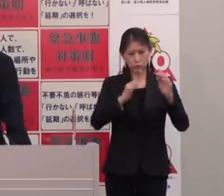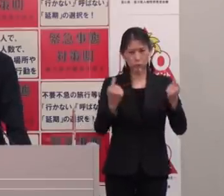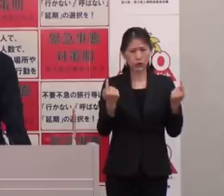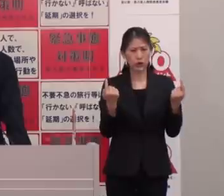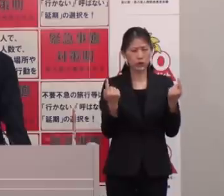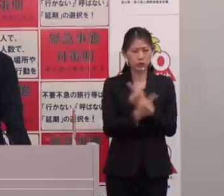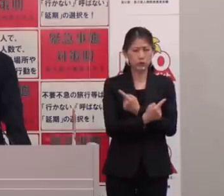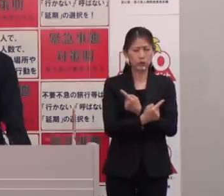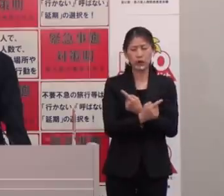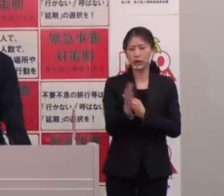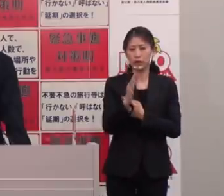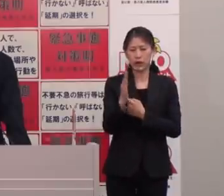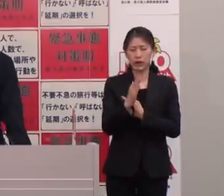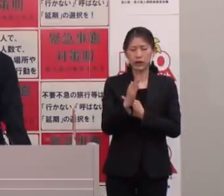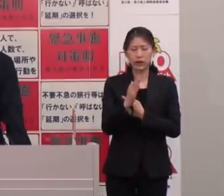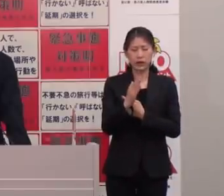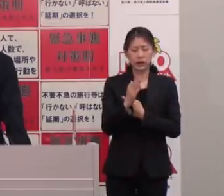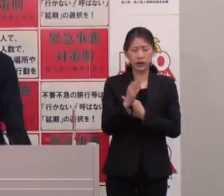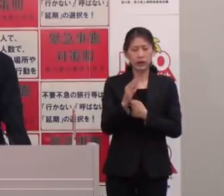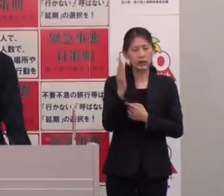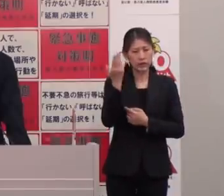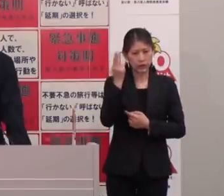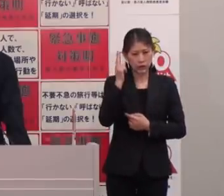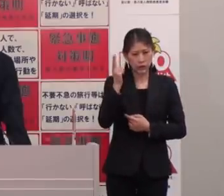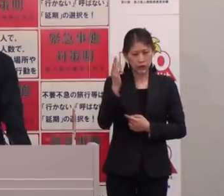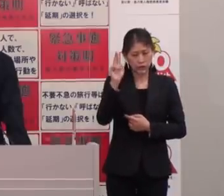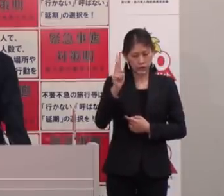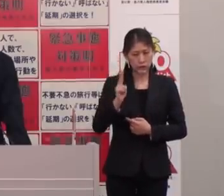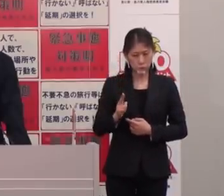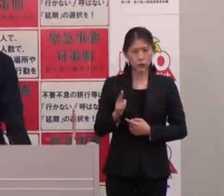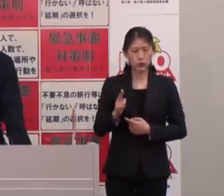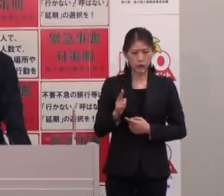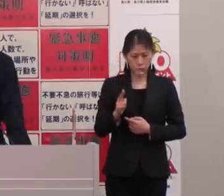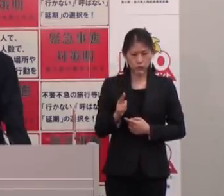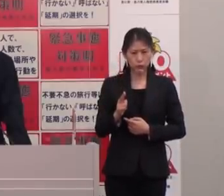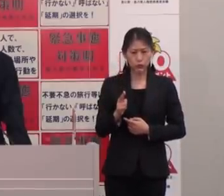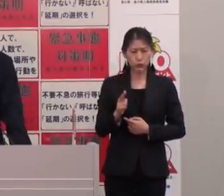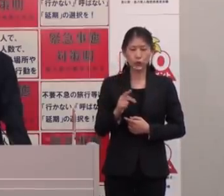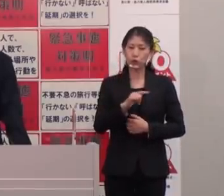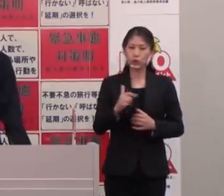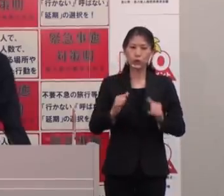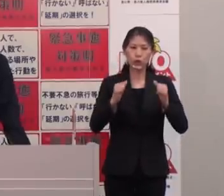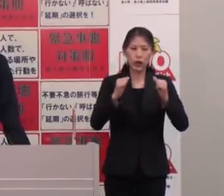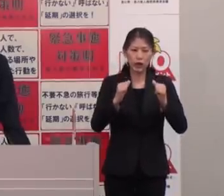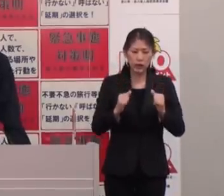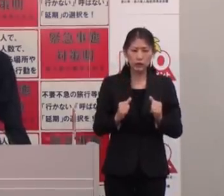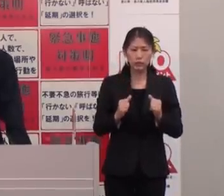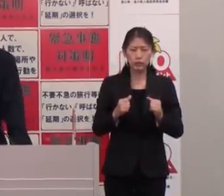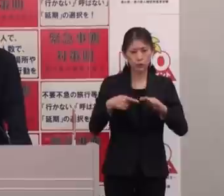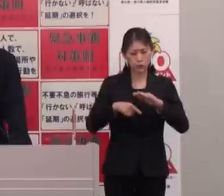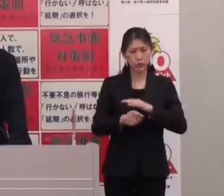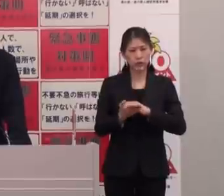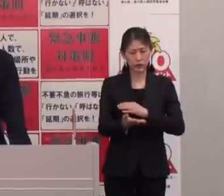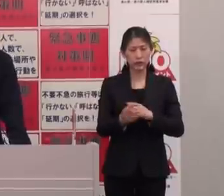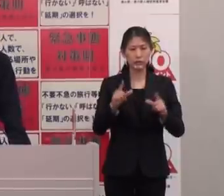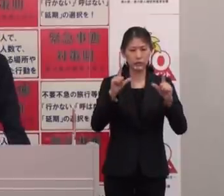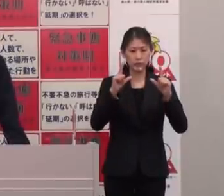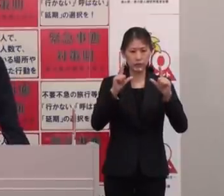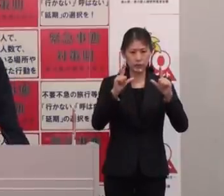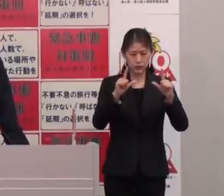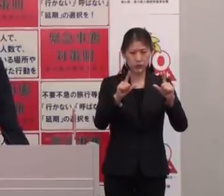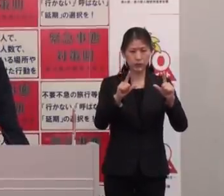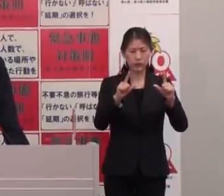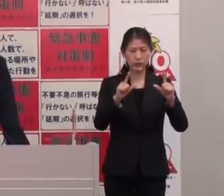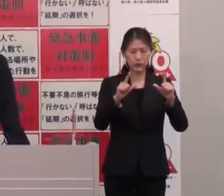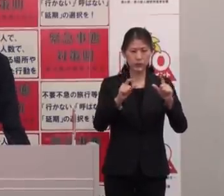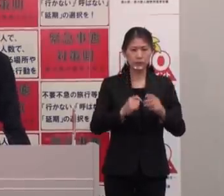養も選択肢としてご提案された方がその16人の中にはいらっしゃる。 いやいや、16人は自己都合も含めてで、その